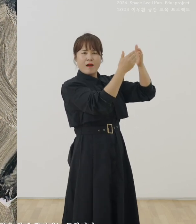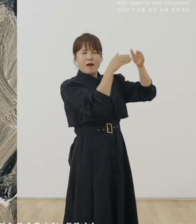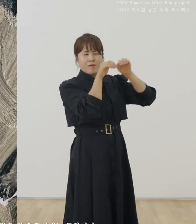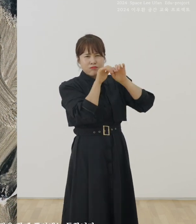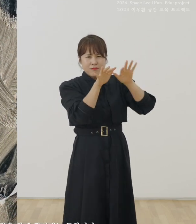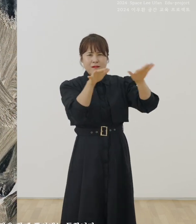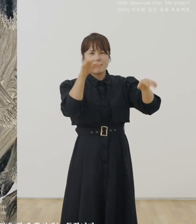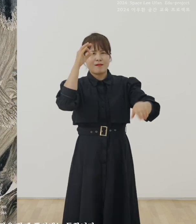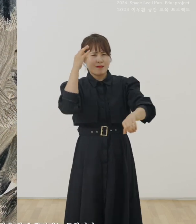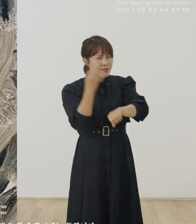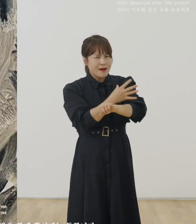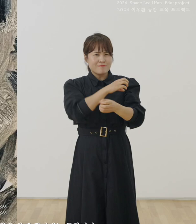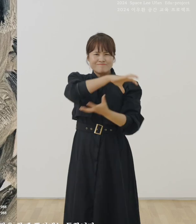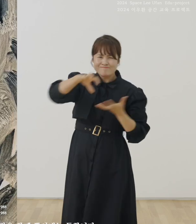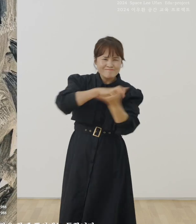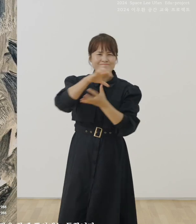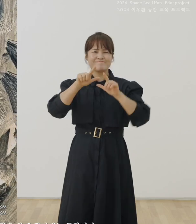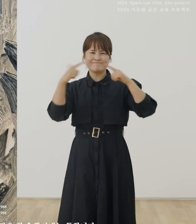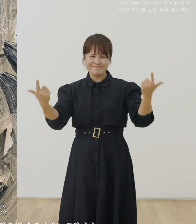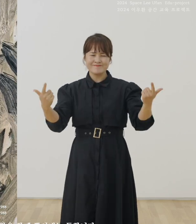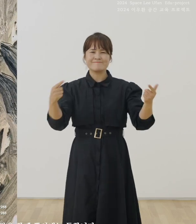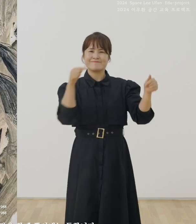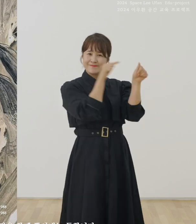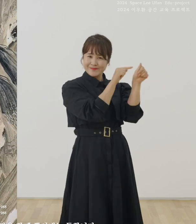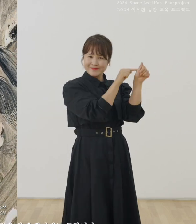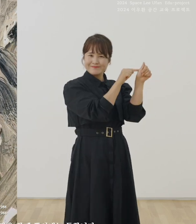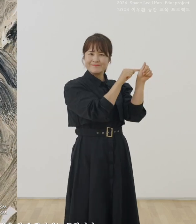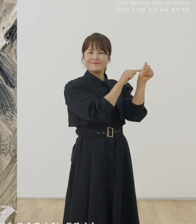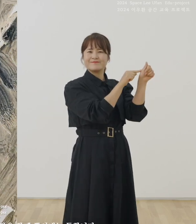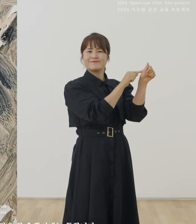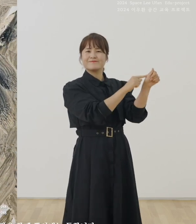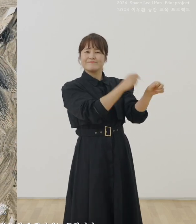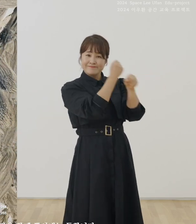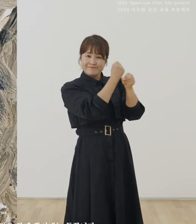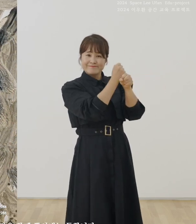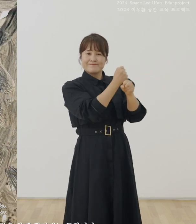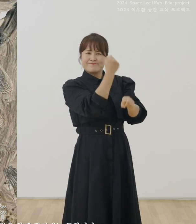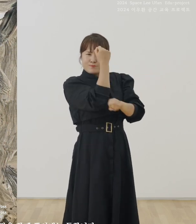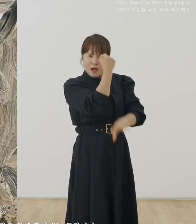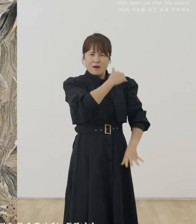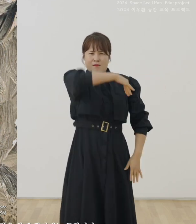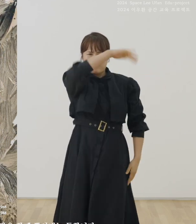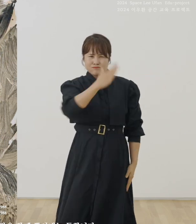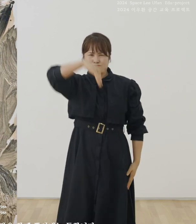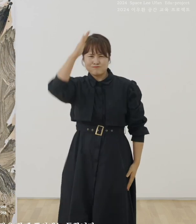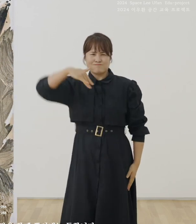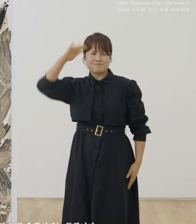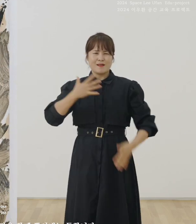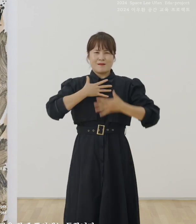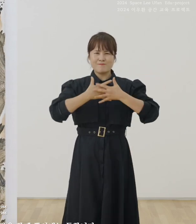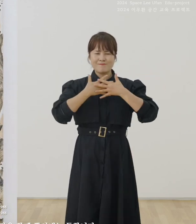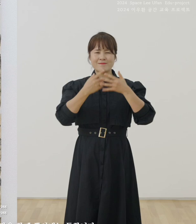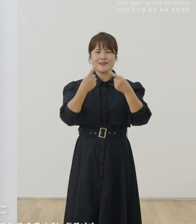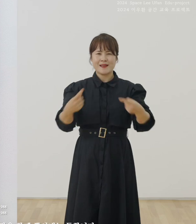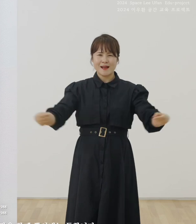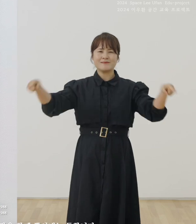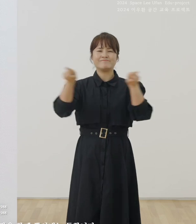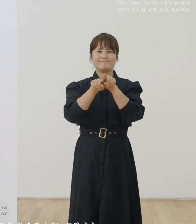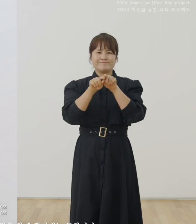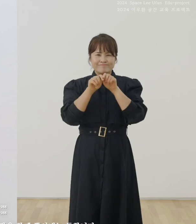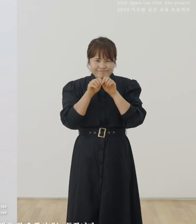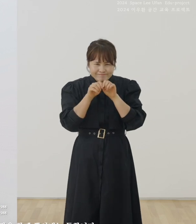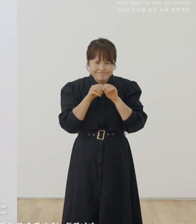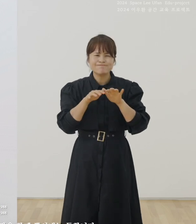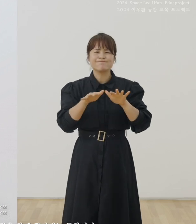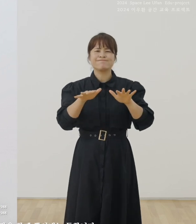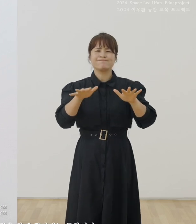하지만 화면에서 보이는 이 회화의 흐트러짐은 단순한 혼돈이 아니라 이우환 작품 본연의 리듬과 긴장을